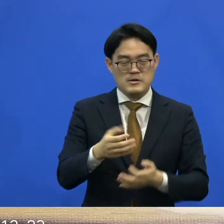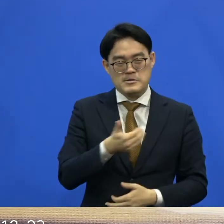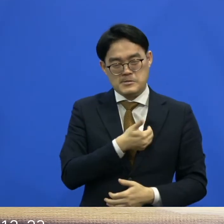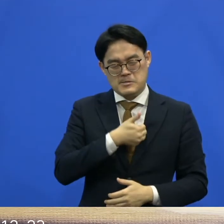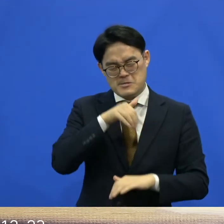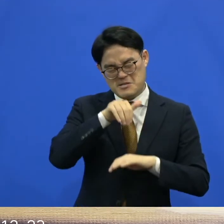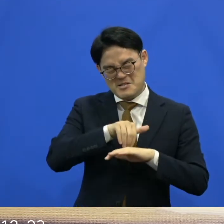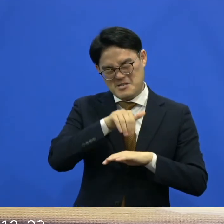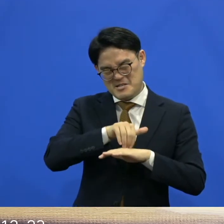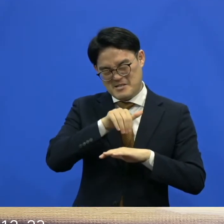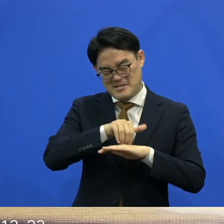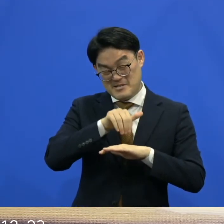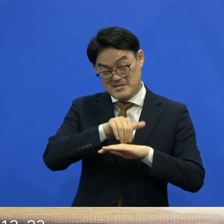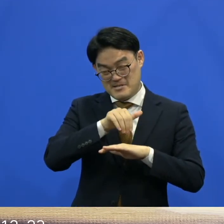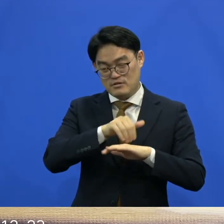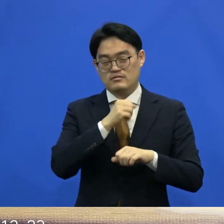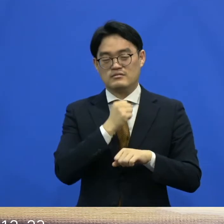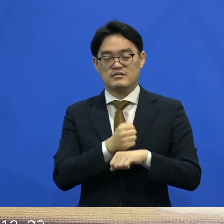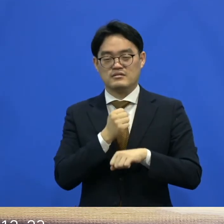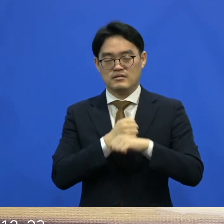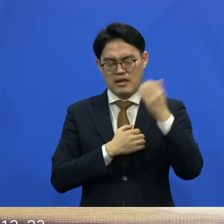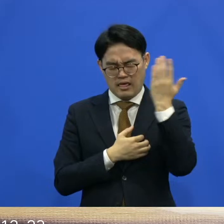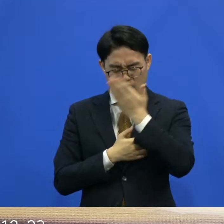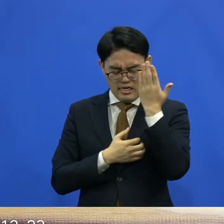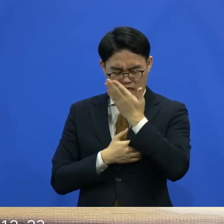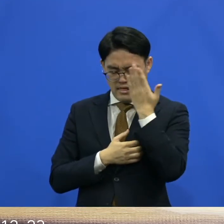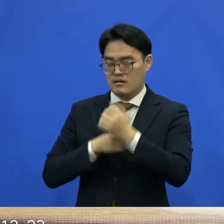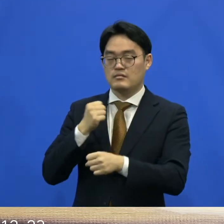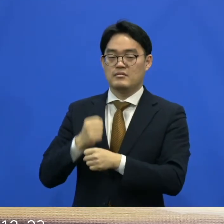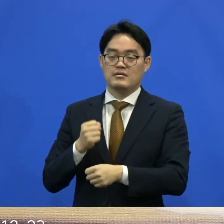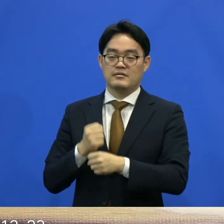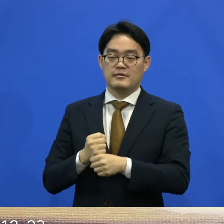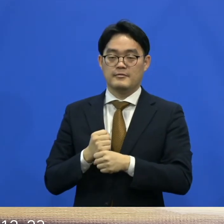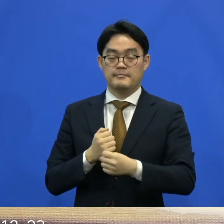빛이 나는 영혼. 누가 보아도 눈이 부신 영혼이 있어요.